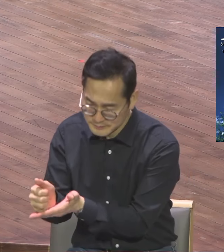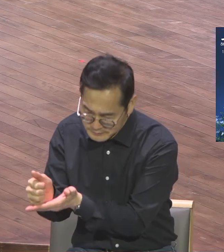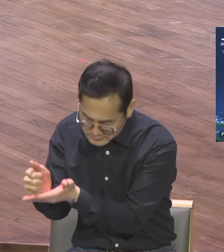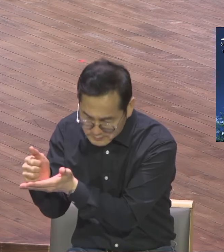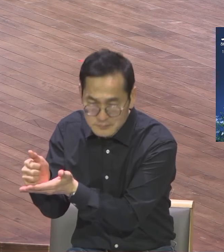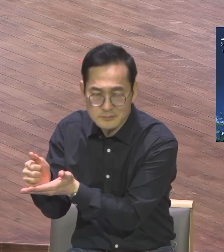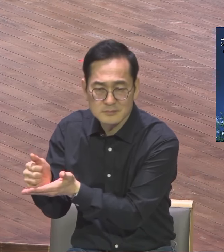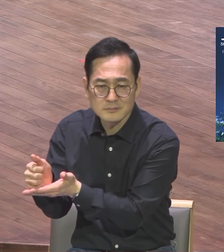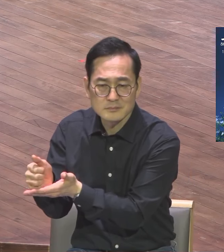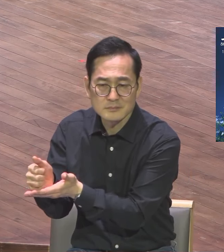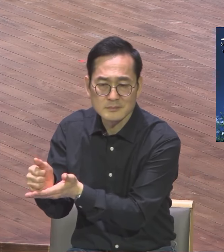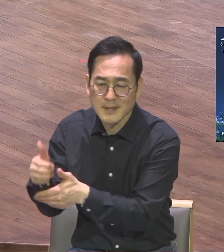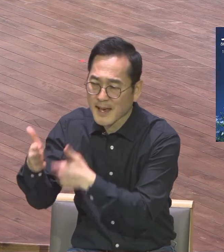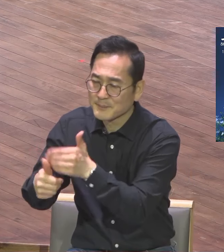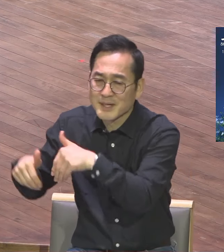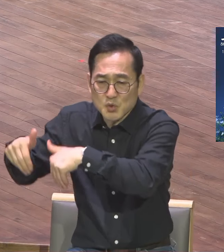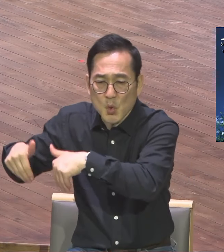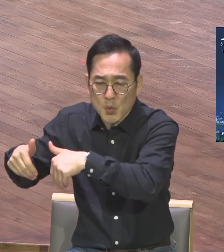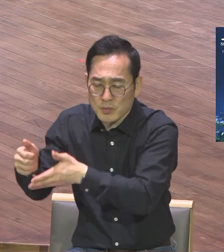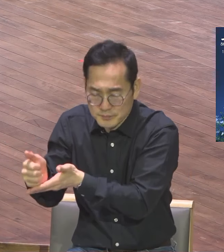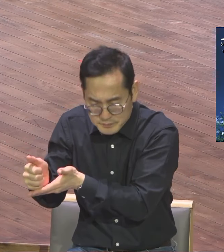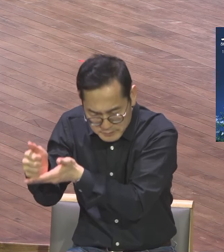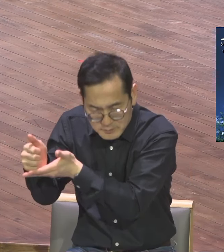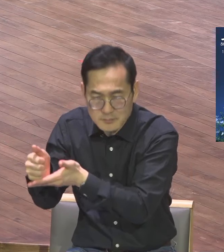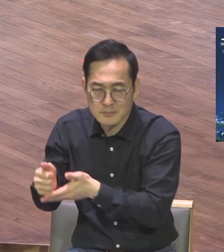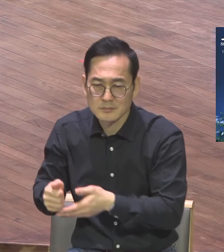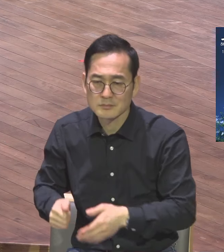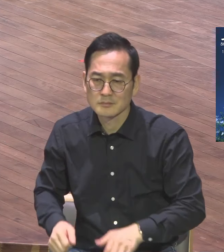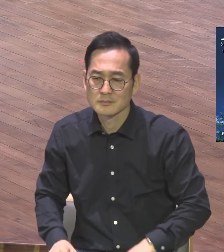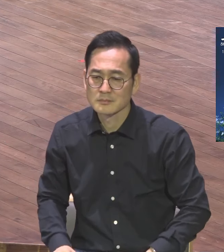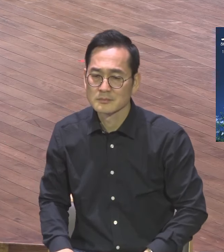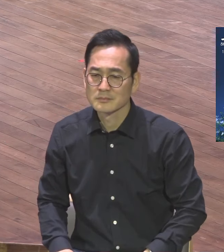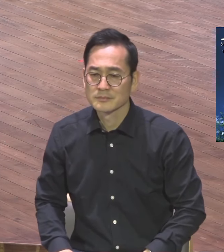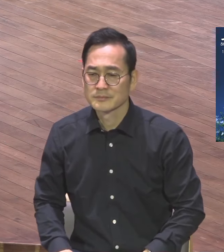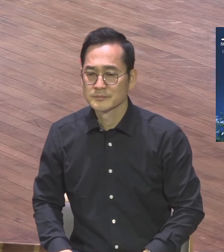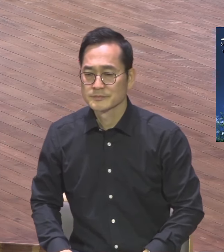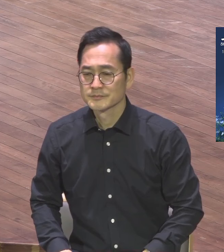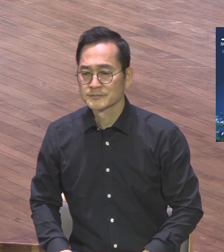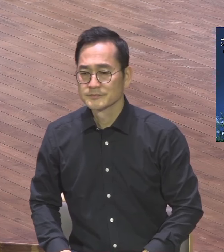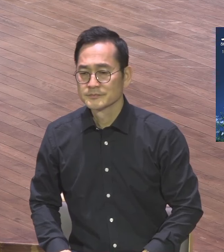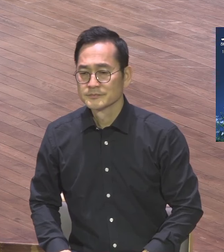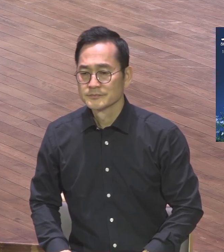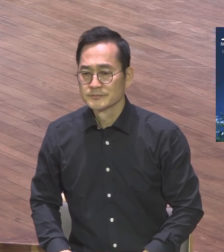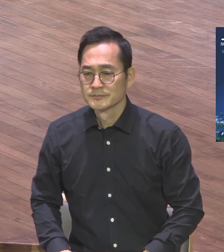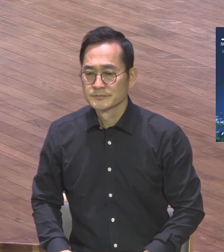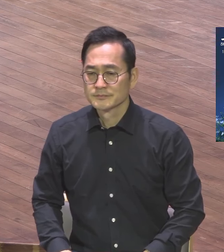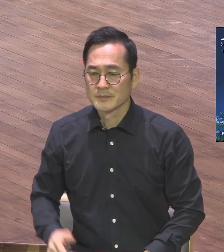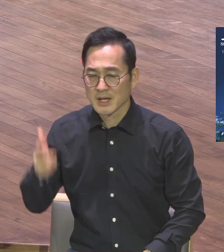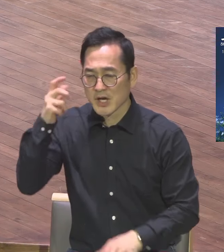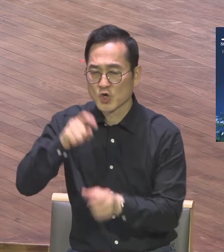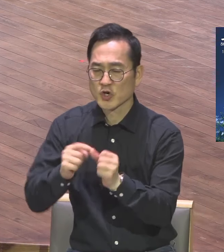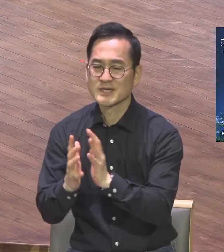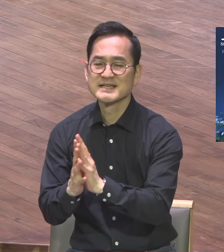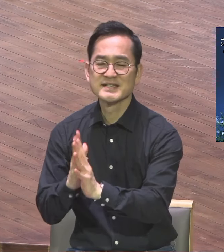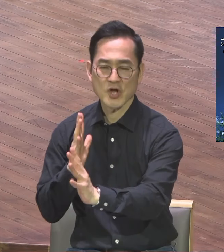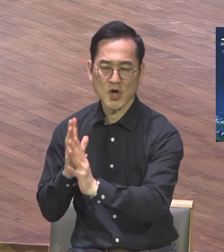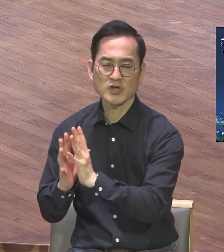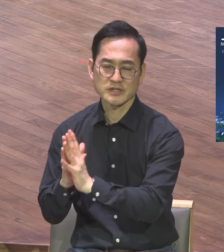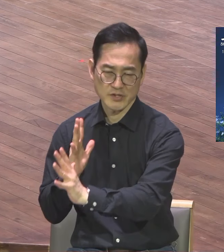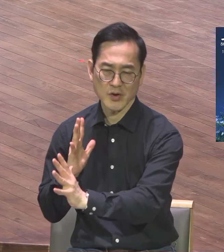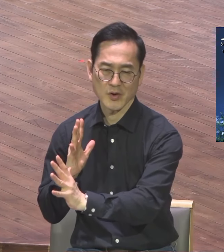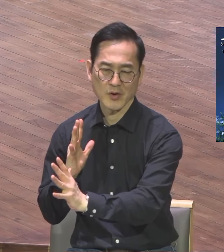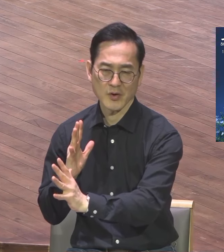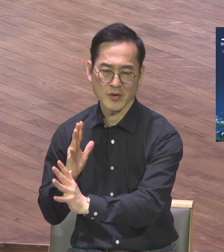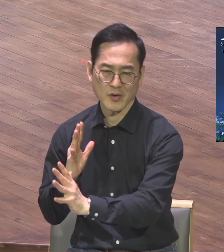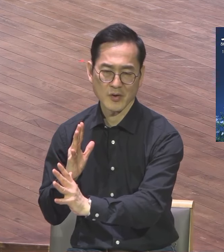그게 정상적인 은혜 받은 영적 질서를 아는 가정이에요. 아들이 목사